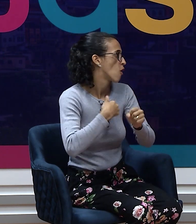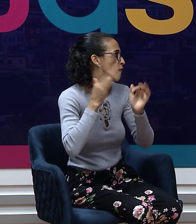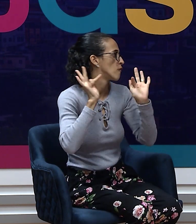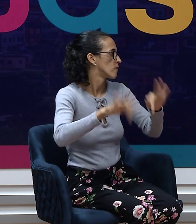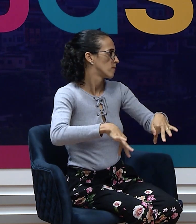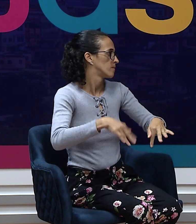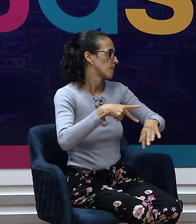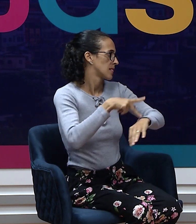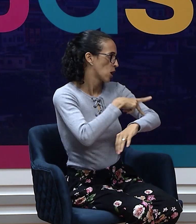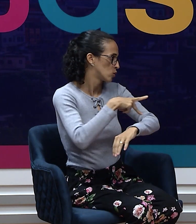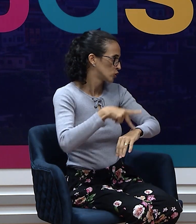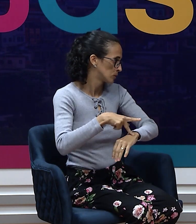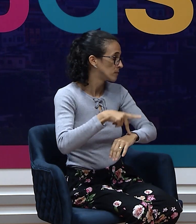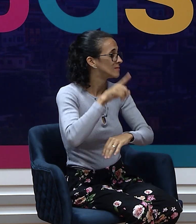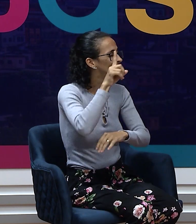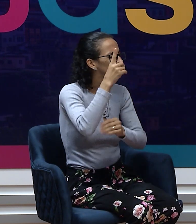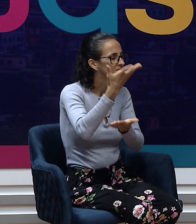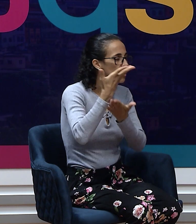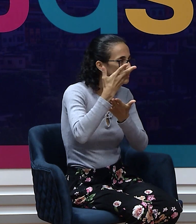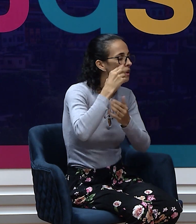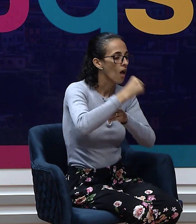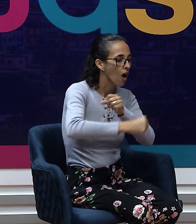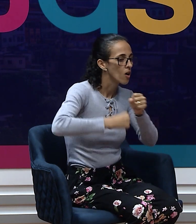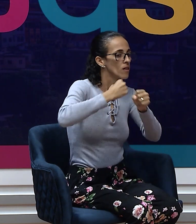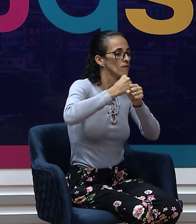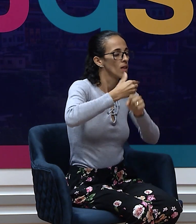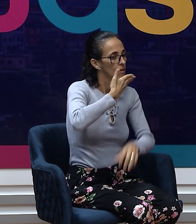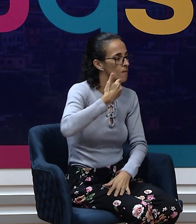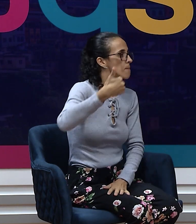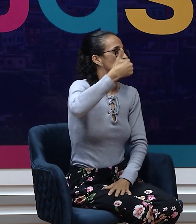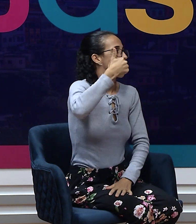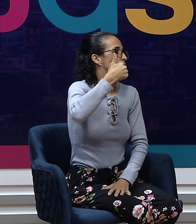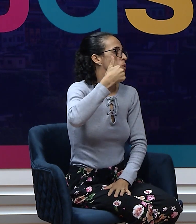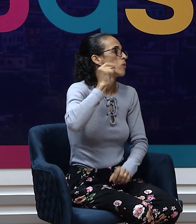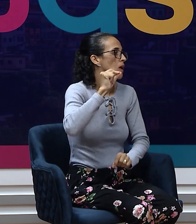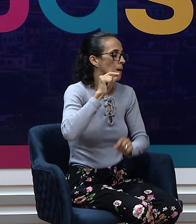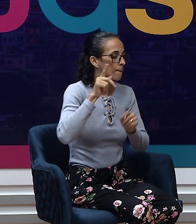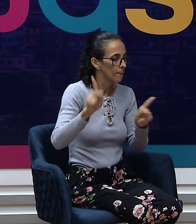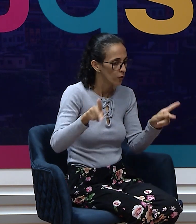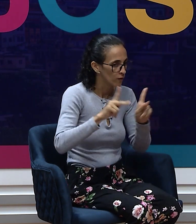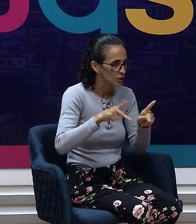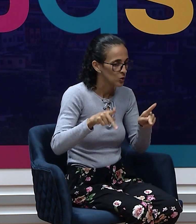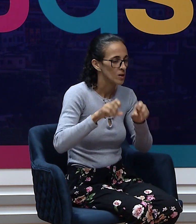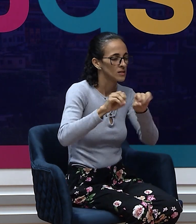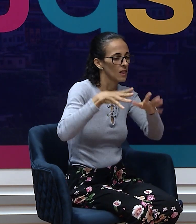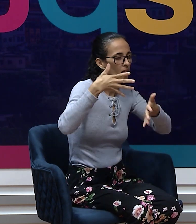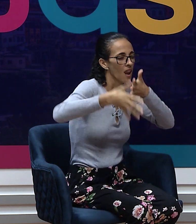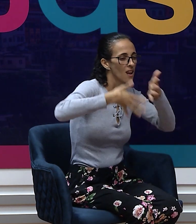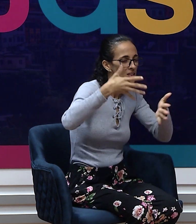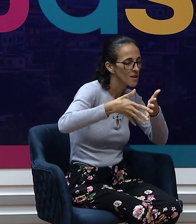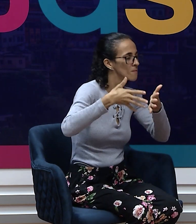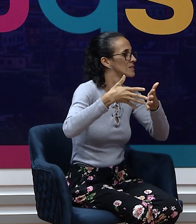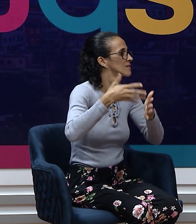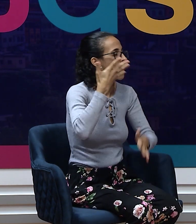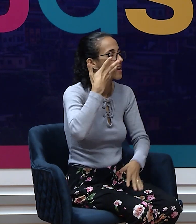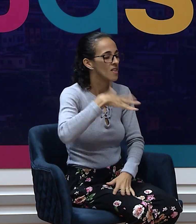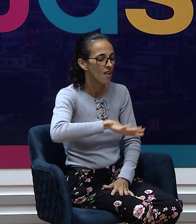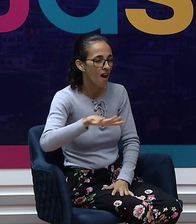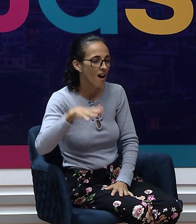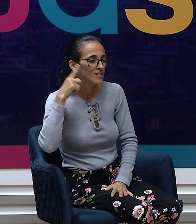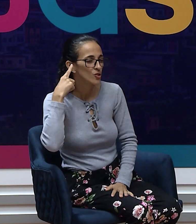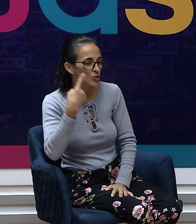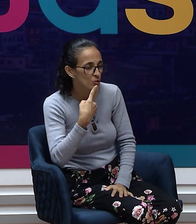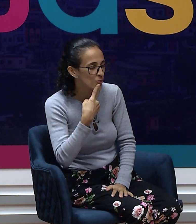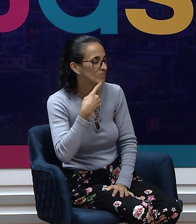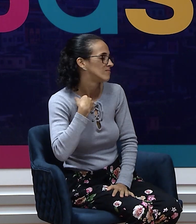conhecimento, então eu acredito que agora eu vou estar finalizando a minha pedagogia e o ano que vem eu sei que o caminho para mim vai ser melhor. Uma oportunidade às